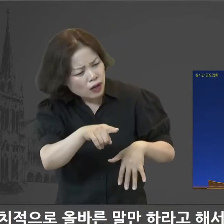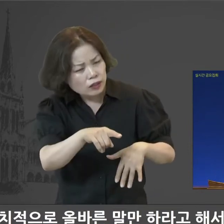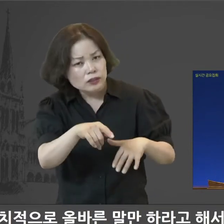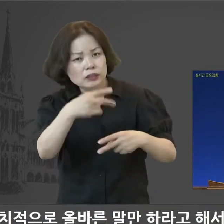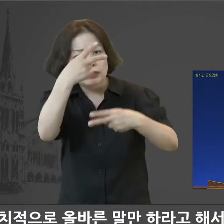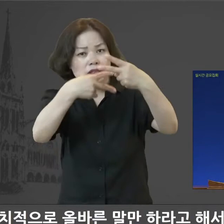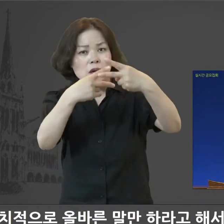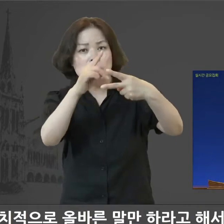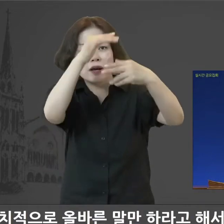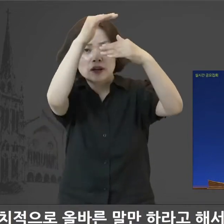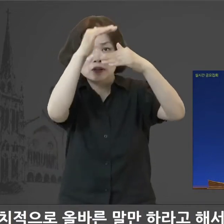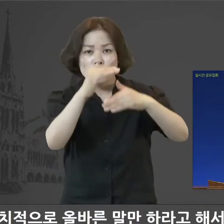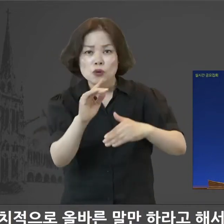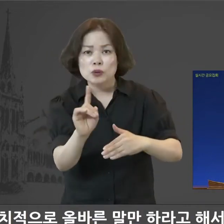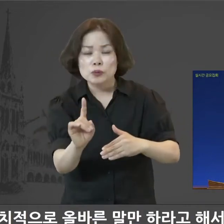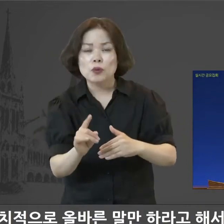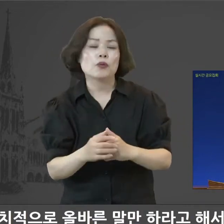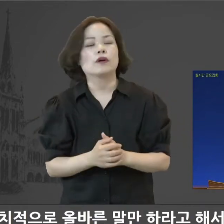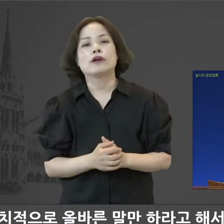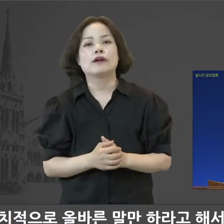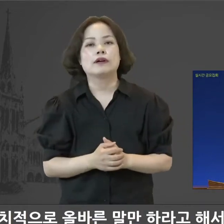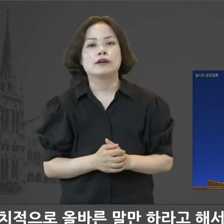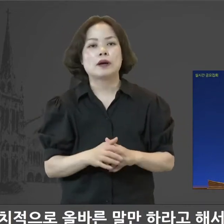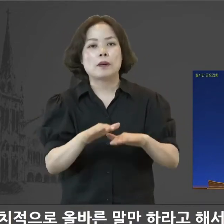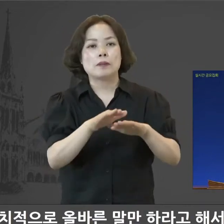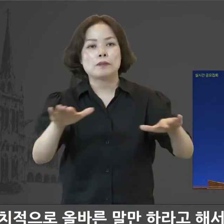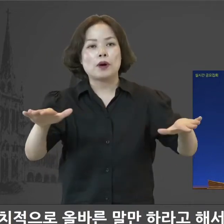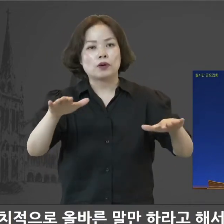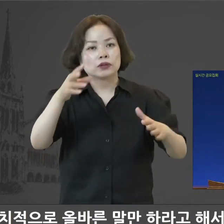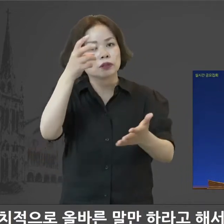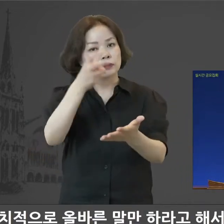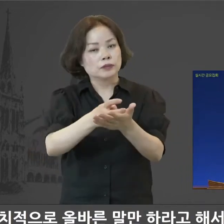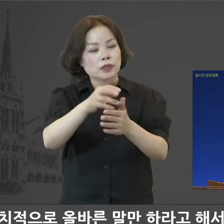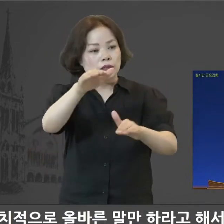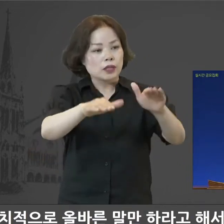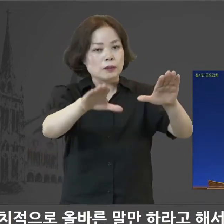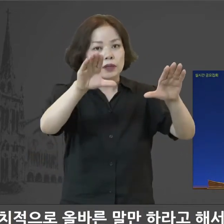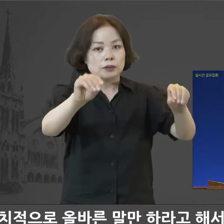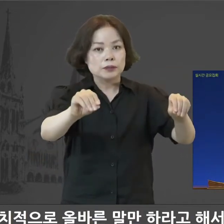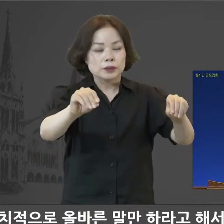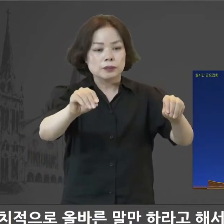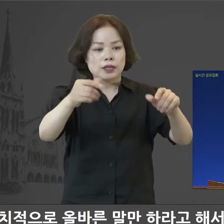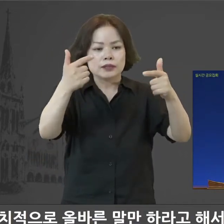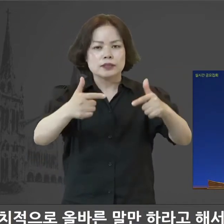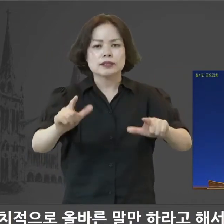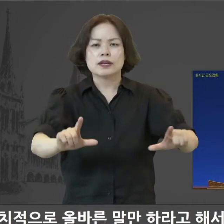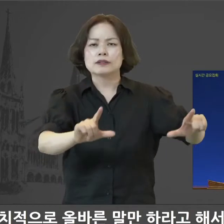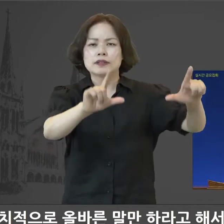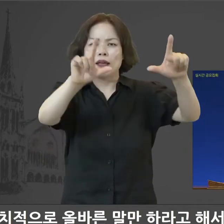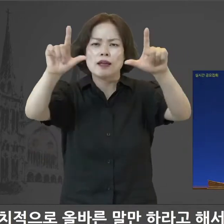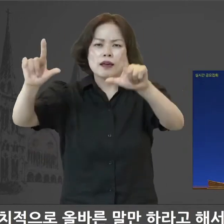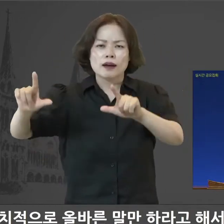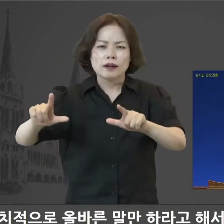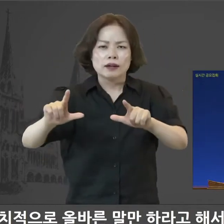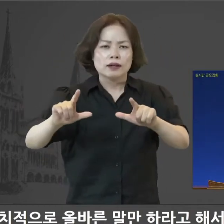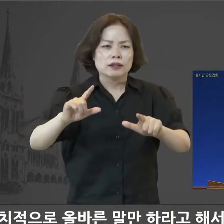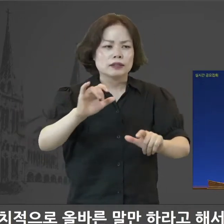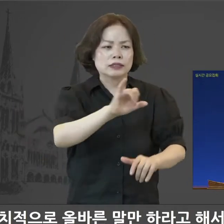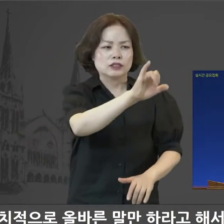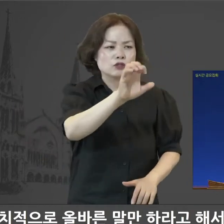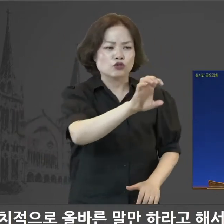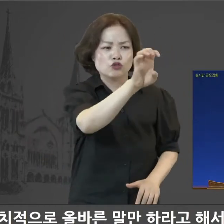것도 뭐냐면, 저게 이제 소위 평등법이나 차별금지법 같은 게 일상이 된 서구 사회의